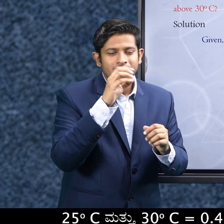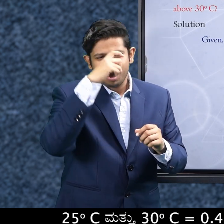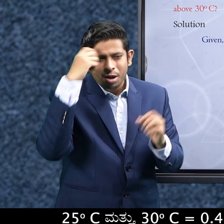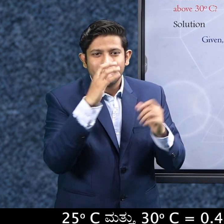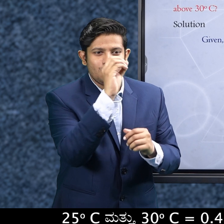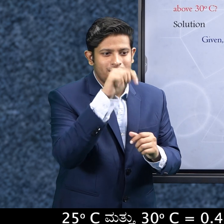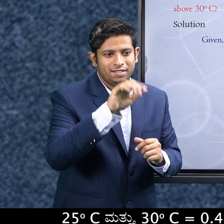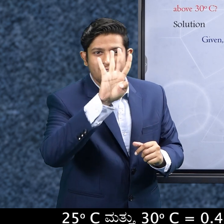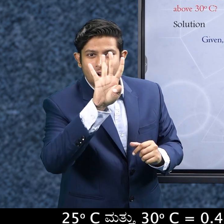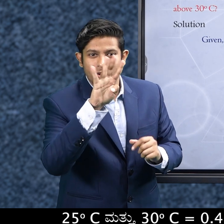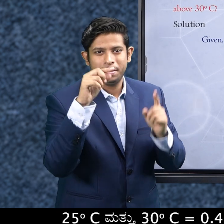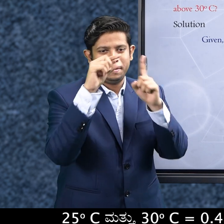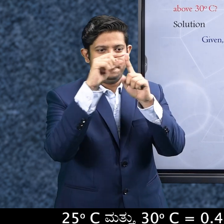ತಾಪಮಾನದ ಸಂಭವನೀಯತೆ.